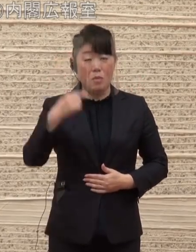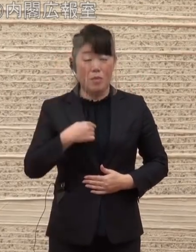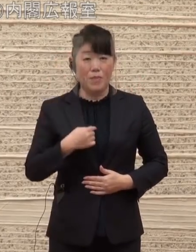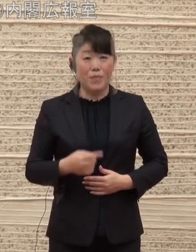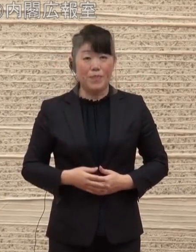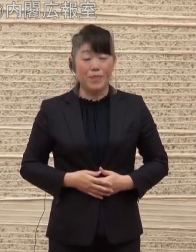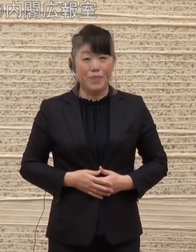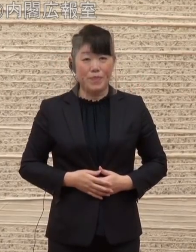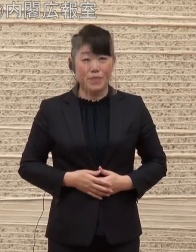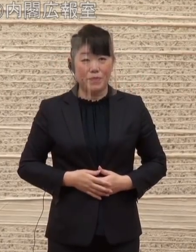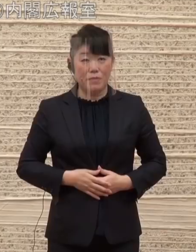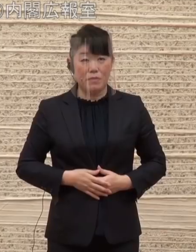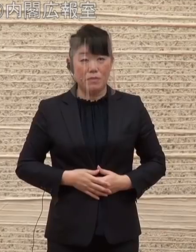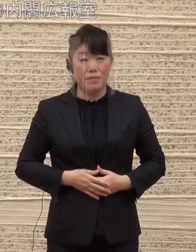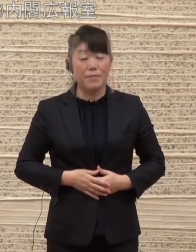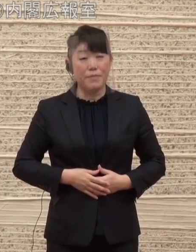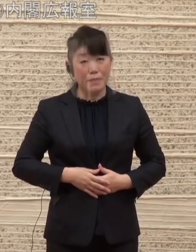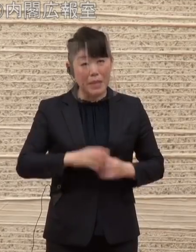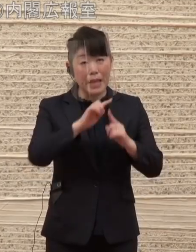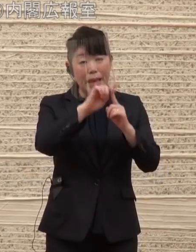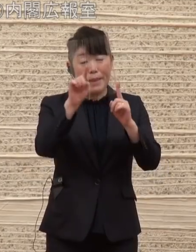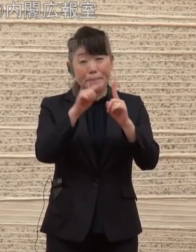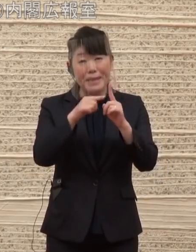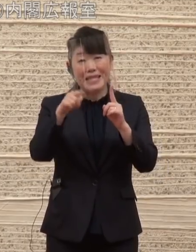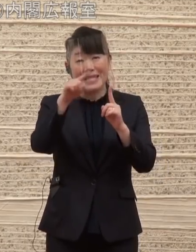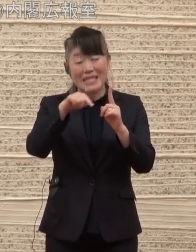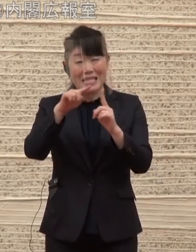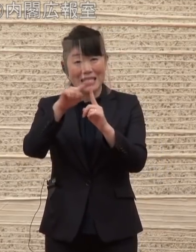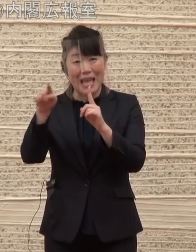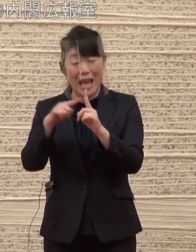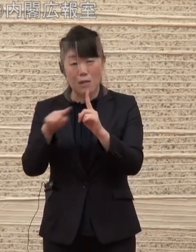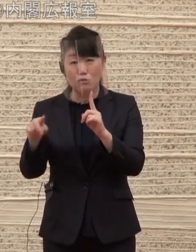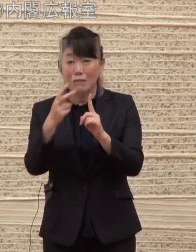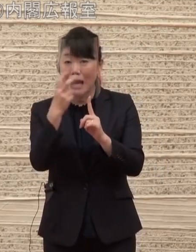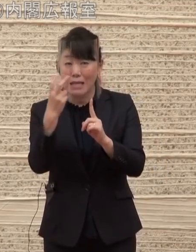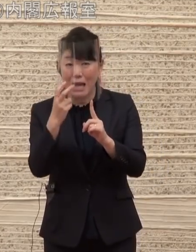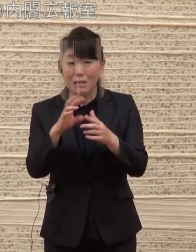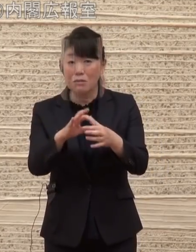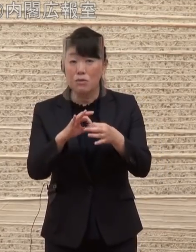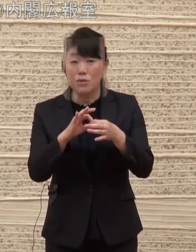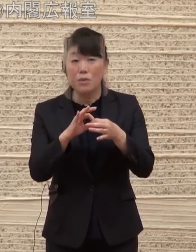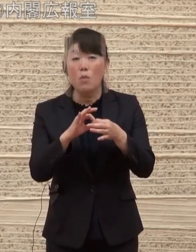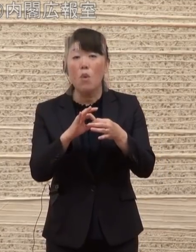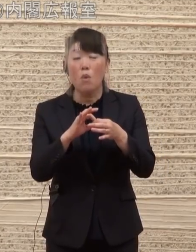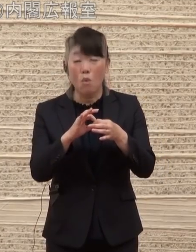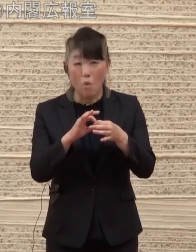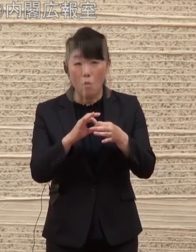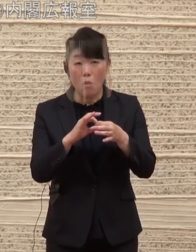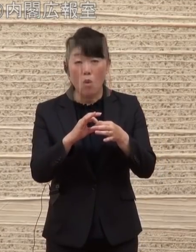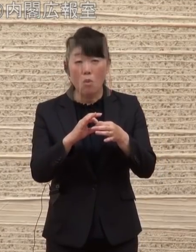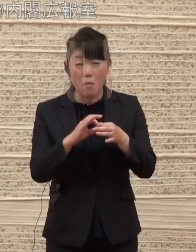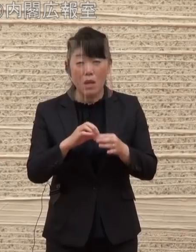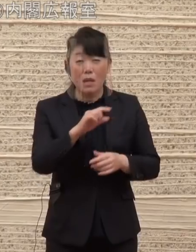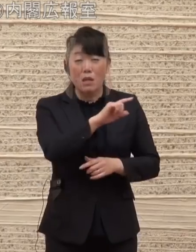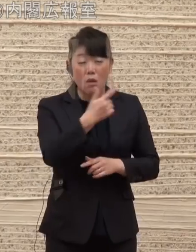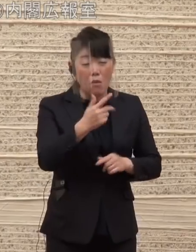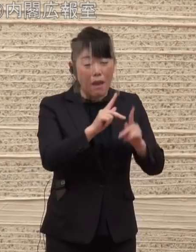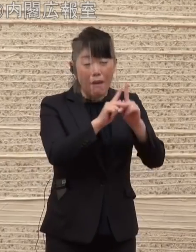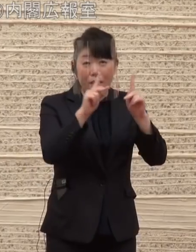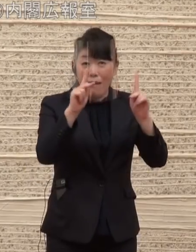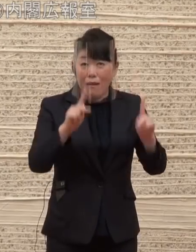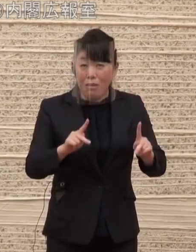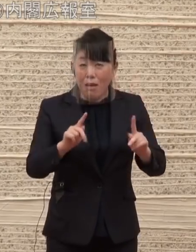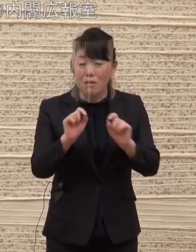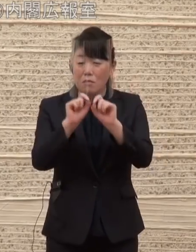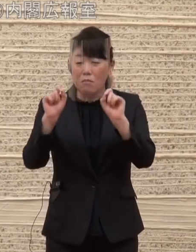ますまたの pcr は問題兵につきましたもへ今度はさまざまな課題や問題も